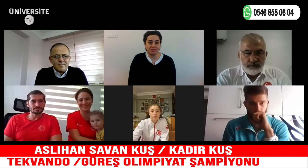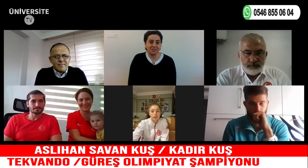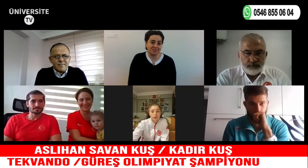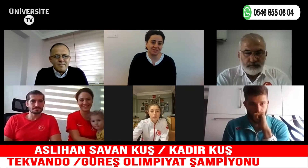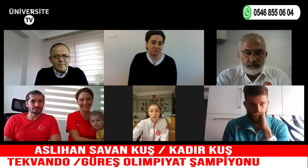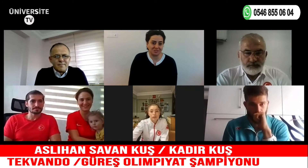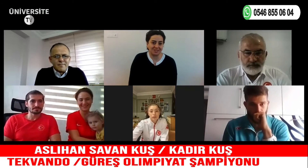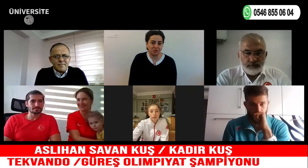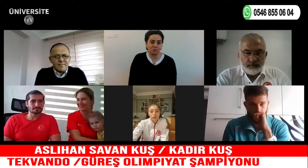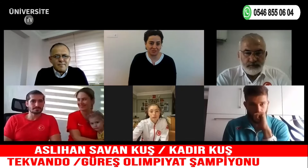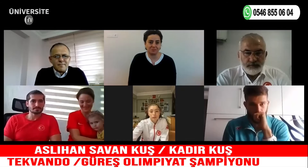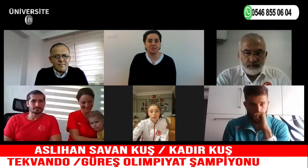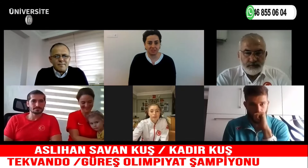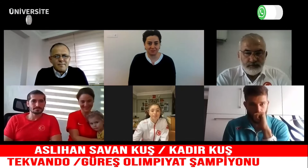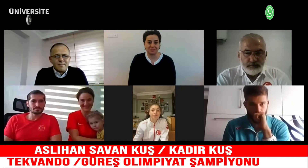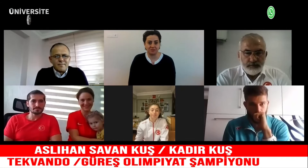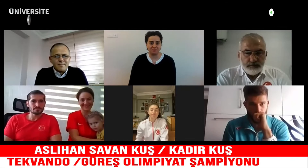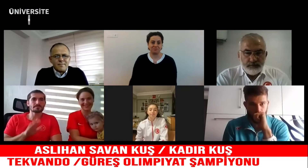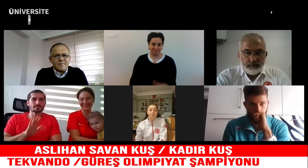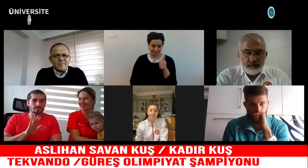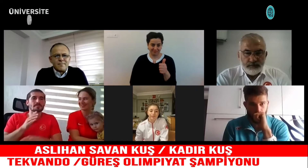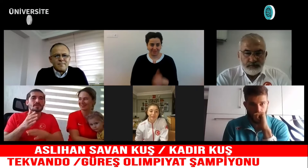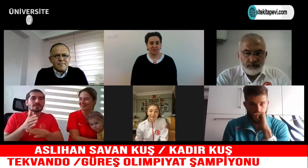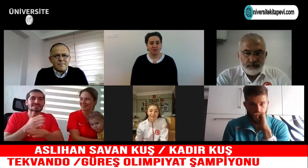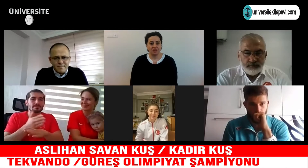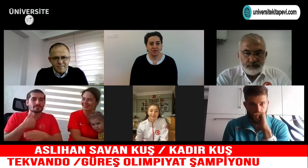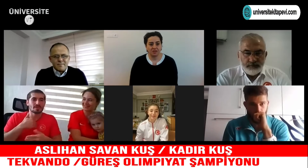kulüplerin sporcularına destek çıkması gerekiyor bizim alanımızda.